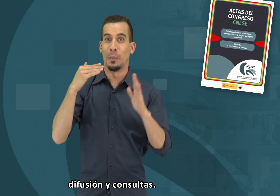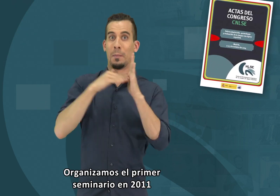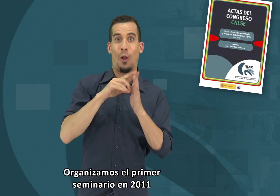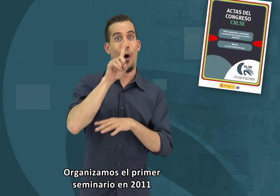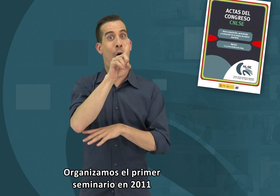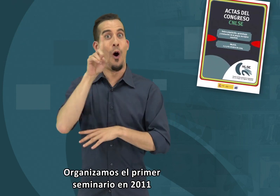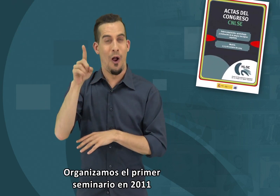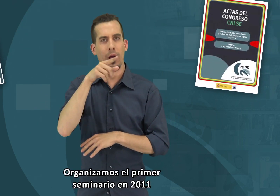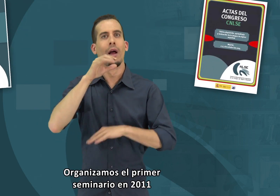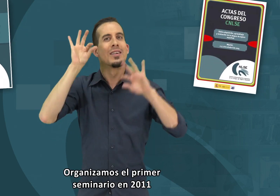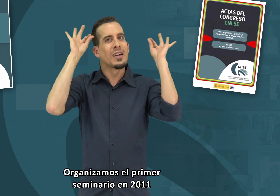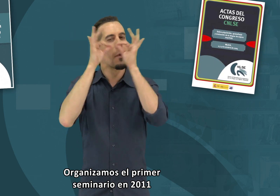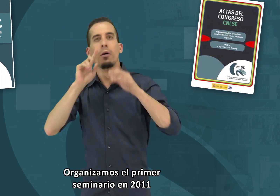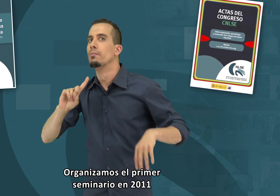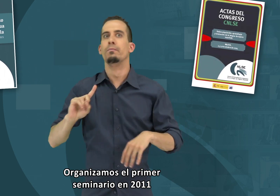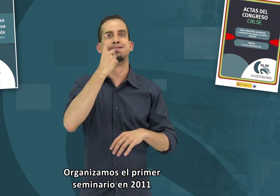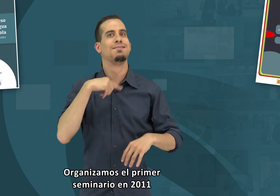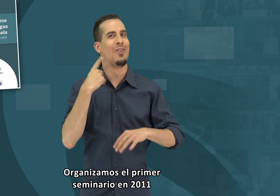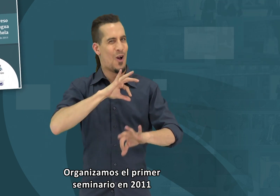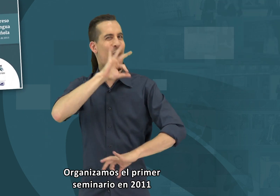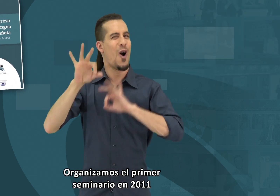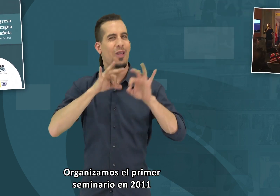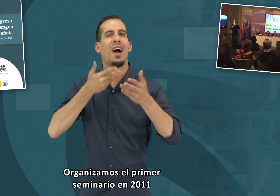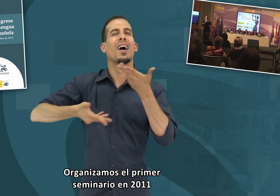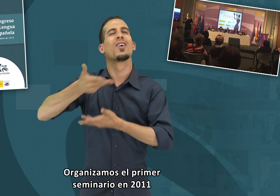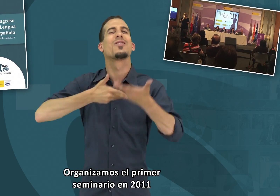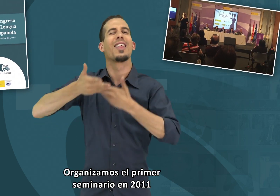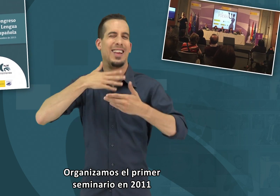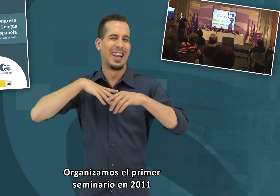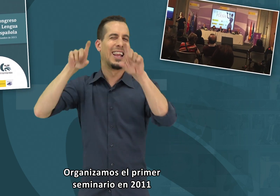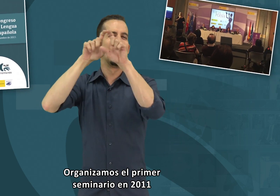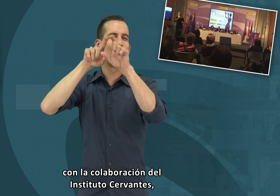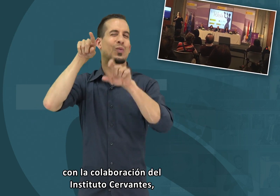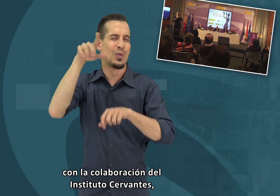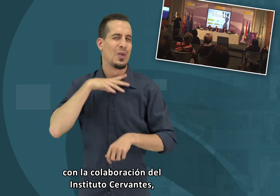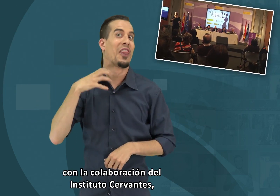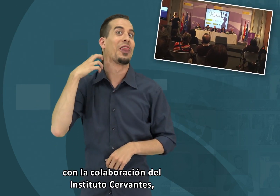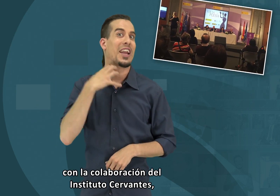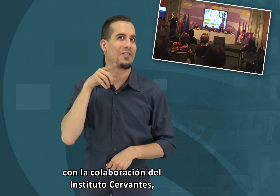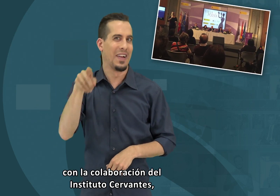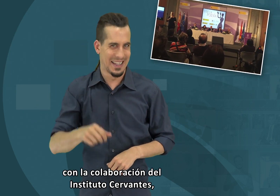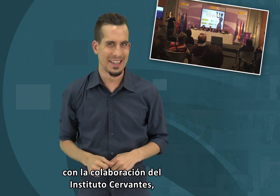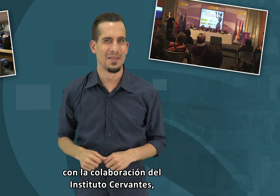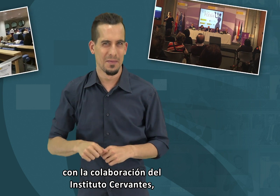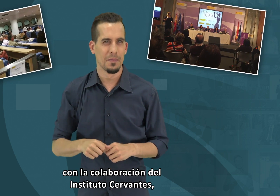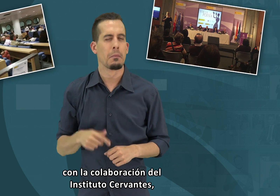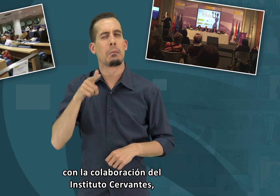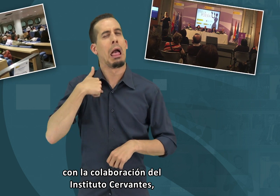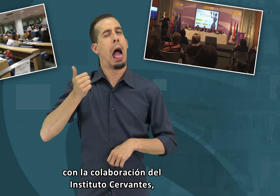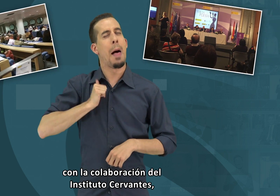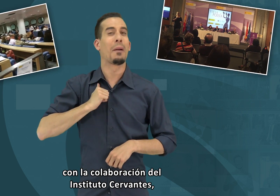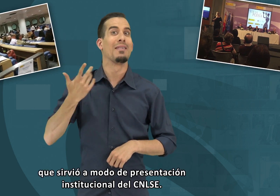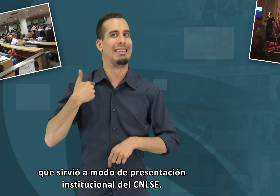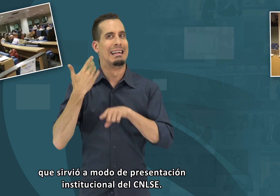Organizamos el primer seminario en 2011 con la colaboración del Instituto Cervantes, que sirvió a modo